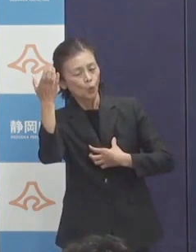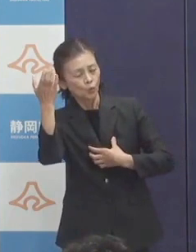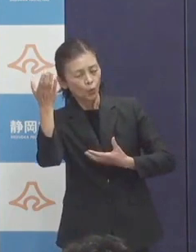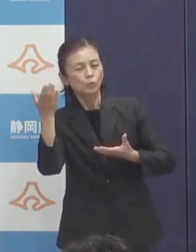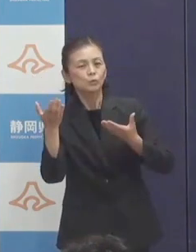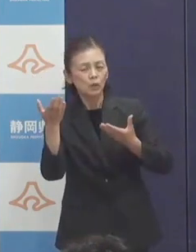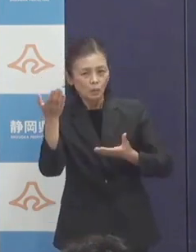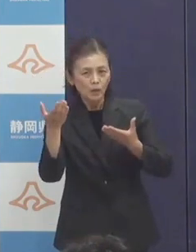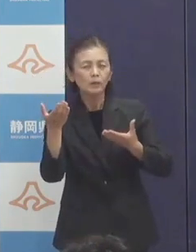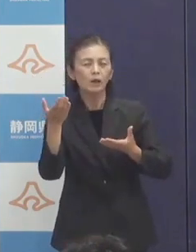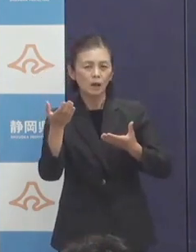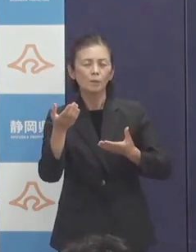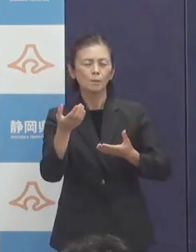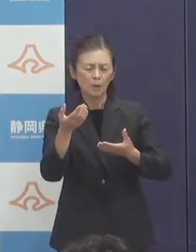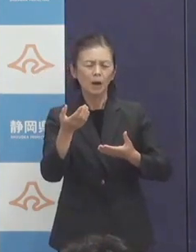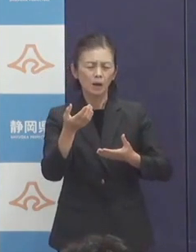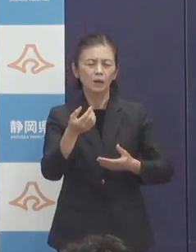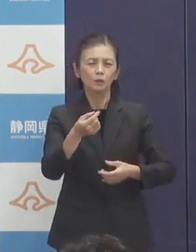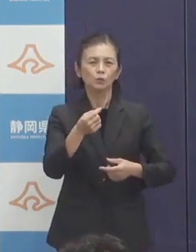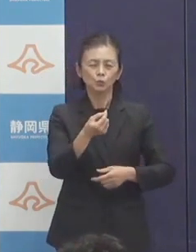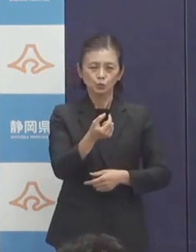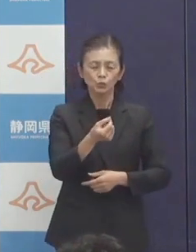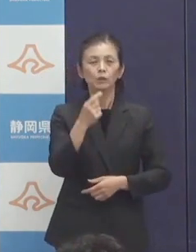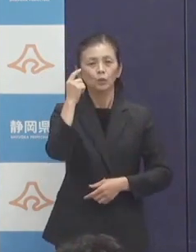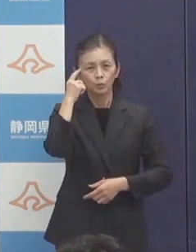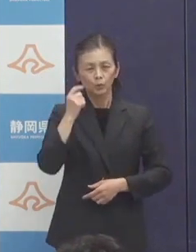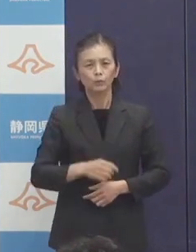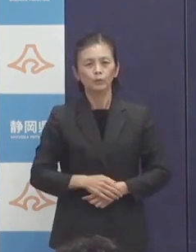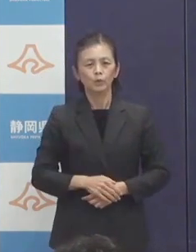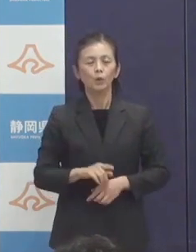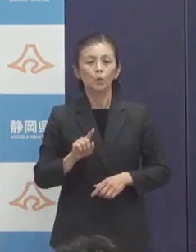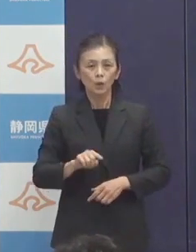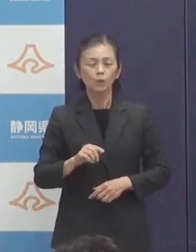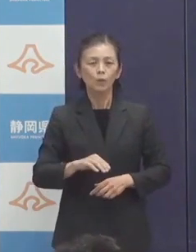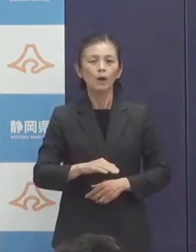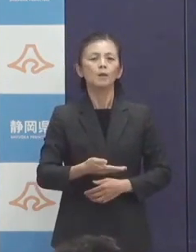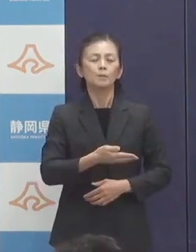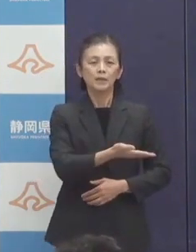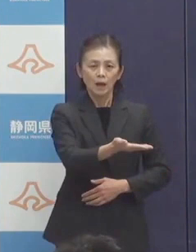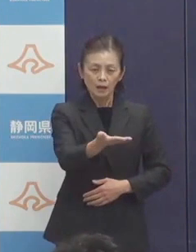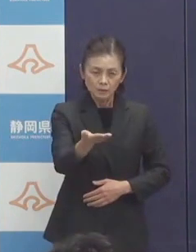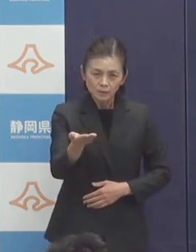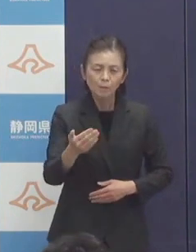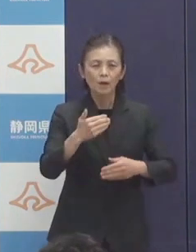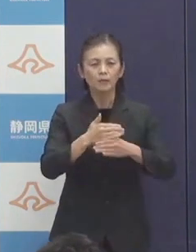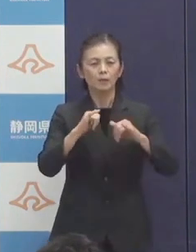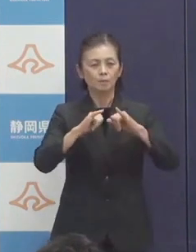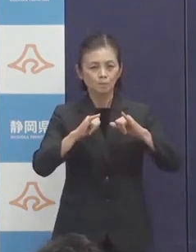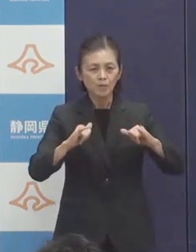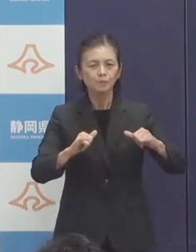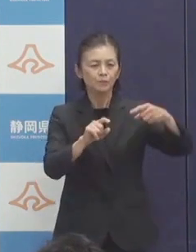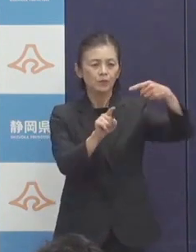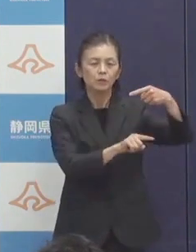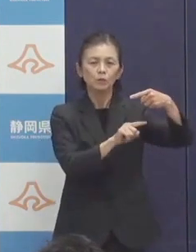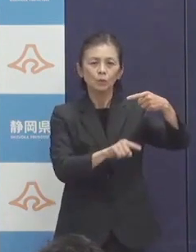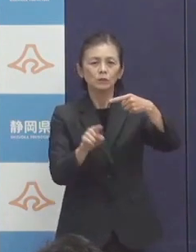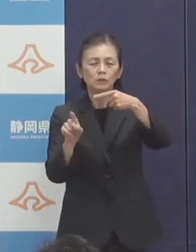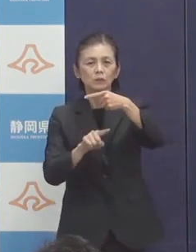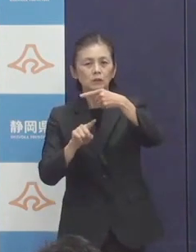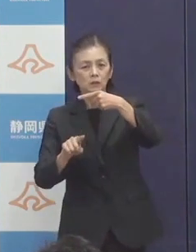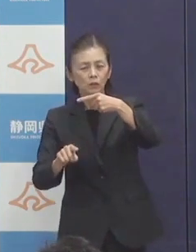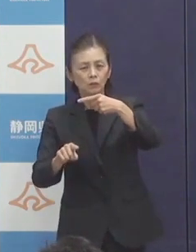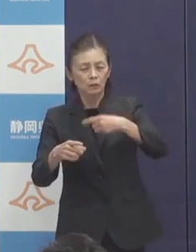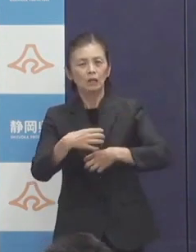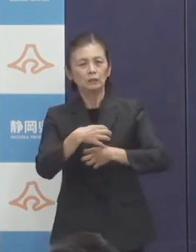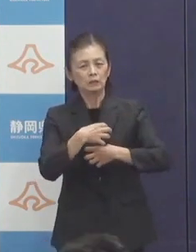ないという状況になっております。これはひとえに静岡県民の皆様方がそれぞれ、危機